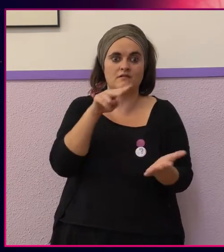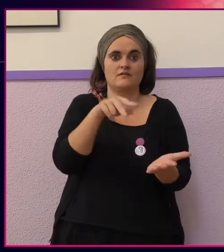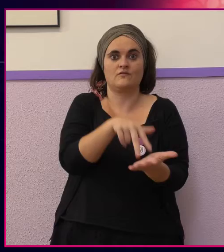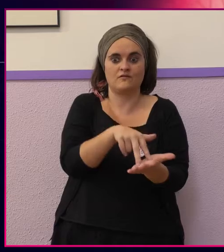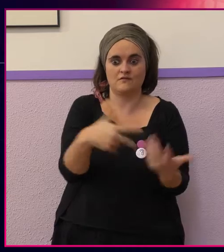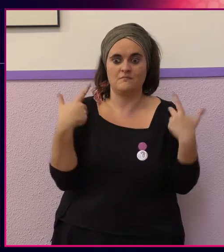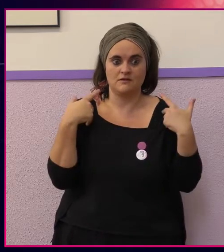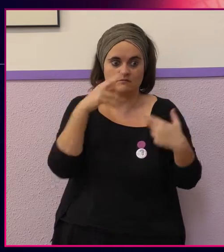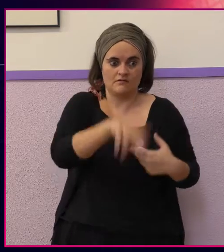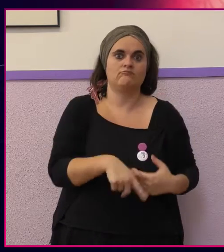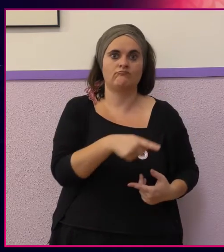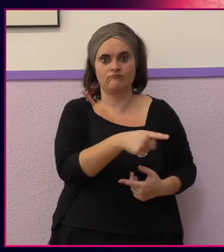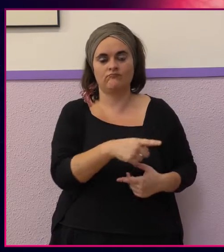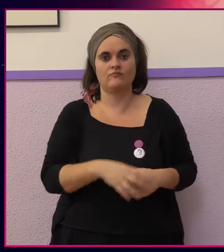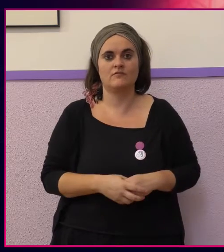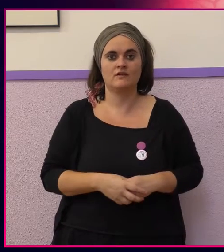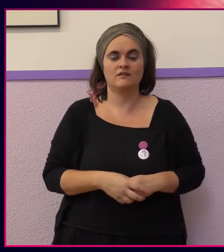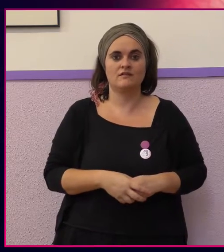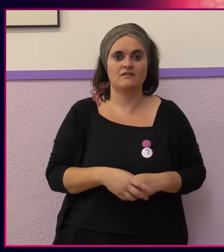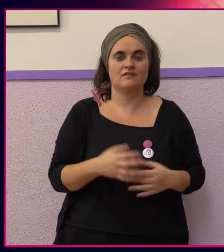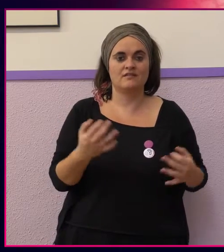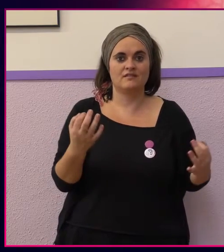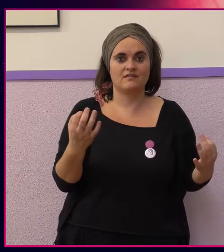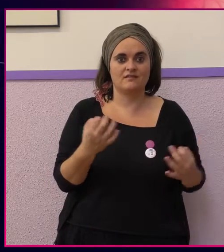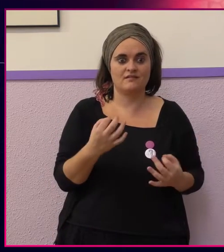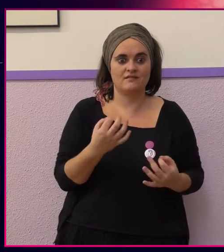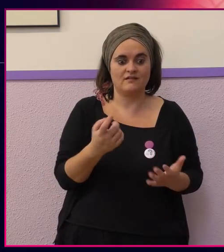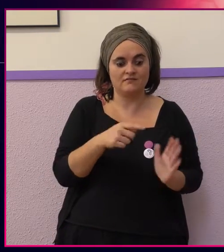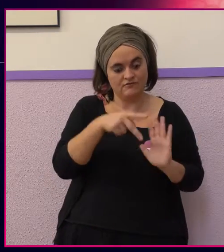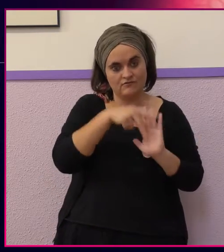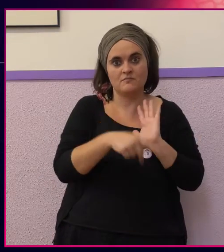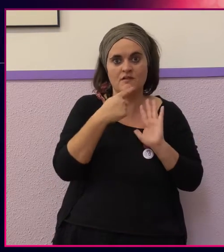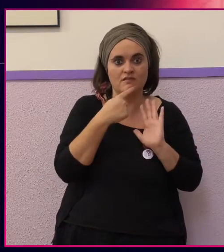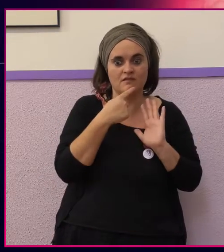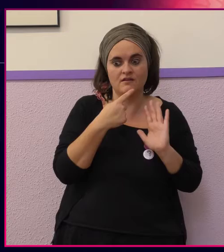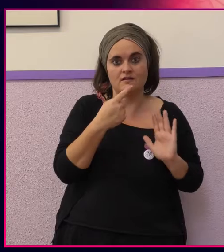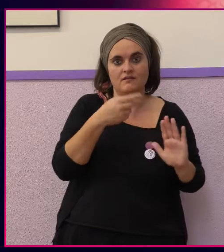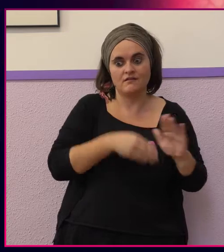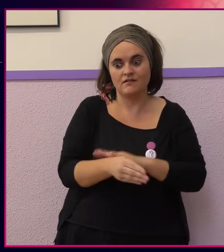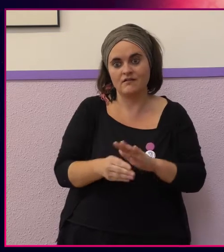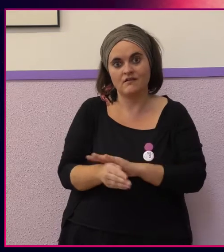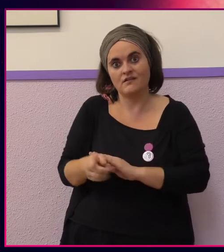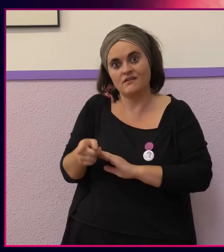descendientes de aquellas mujeres que hayan sufrido algún tipo de violencia machista